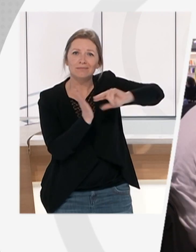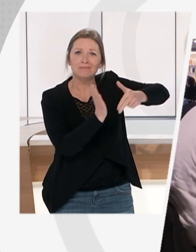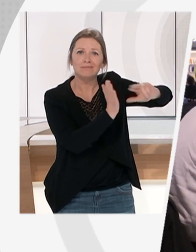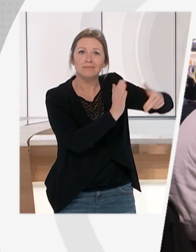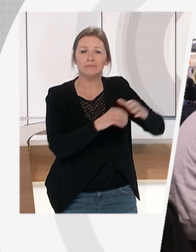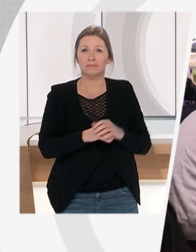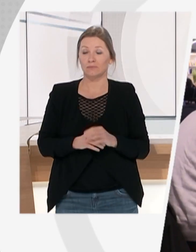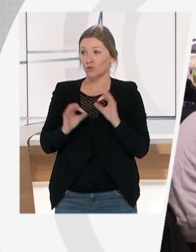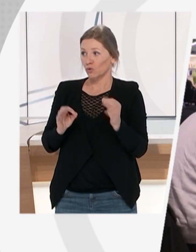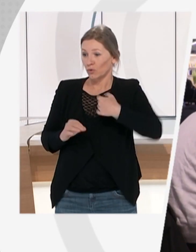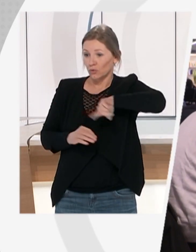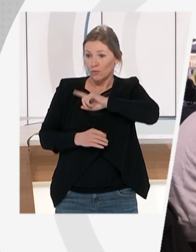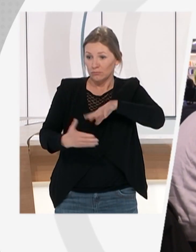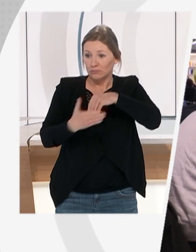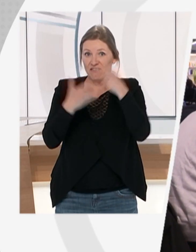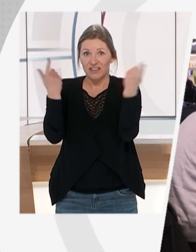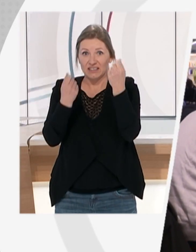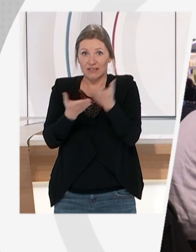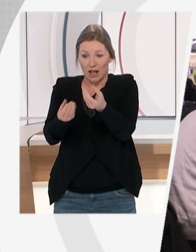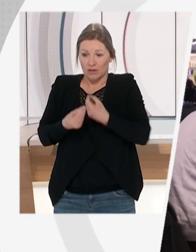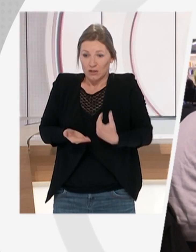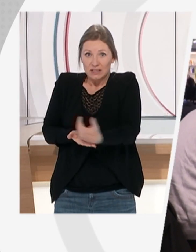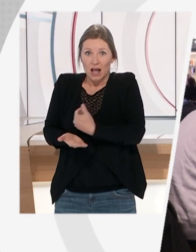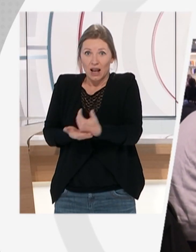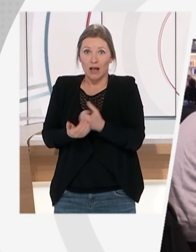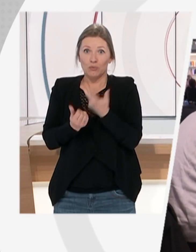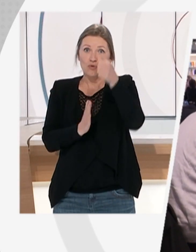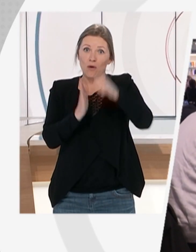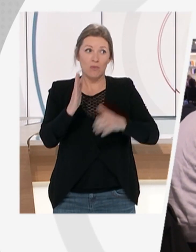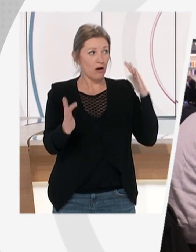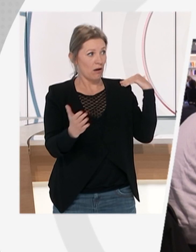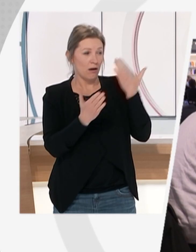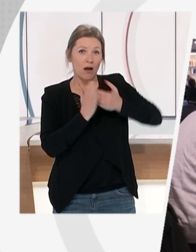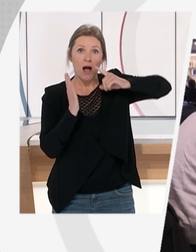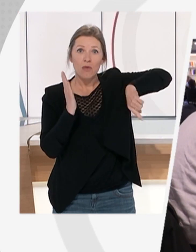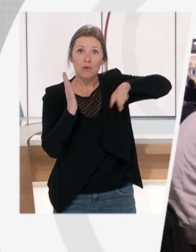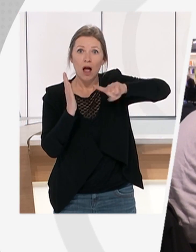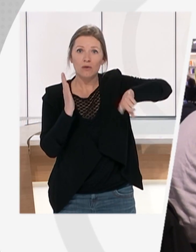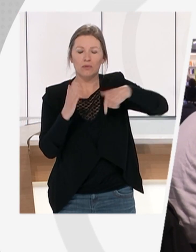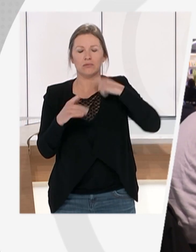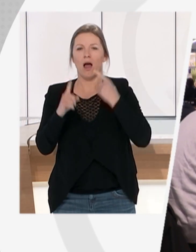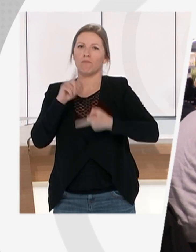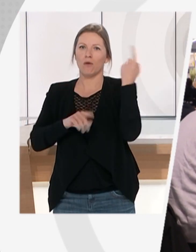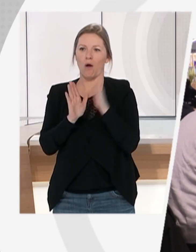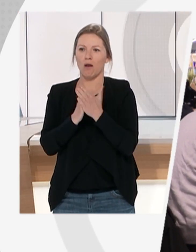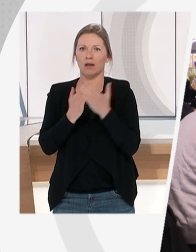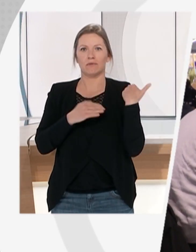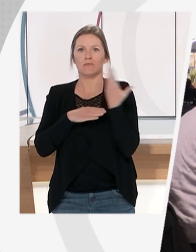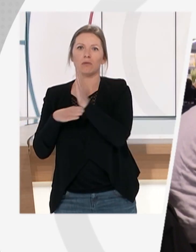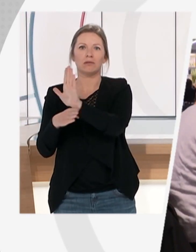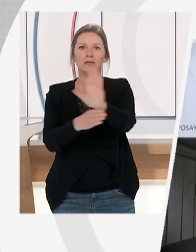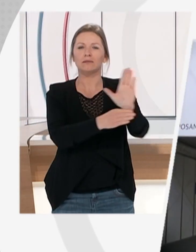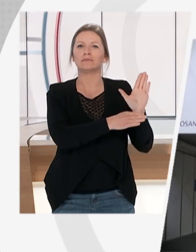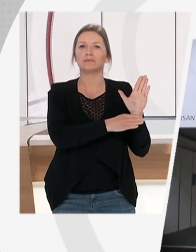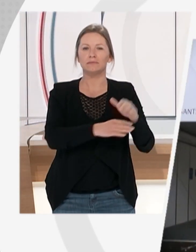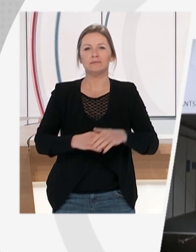gagne-pain de pouvoir faire des festivals et en ce moment tout est annulé depuis plusieurs mois, voire plus d'1 an. Donc c'est vrai que c'est important de se montrer et de présenter nos